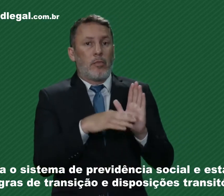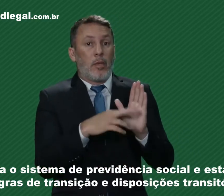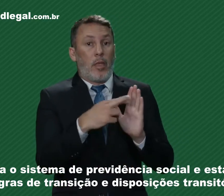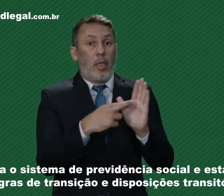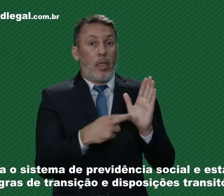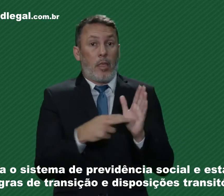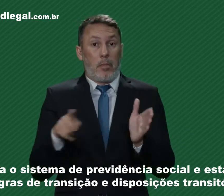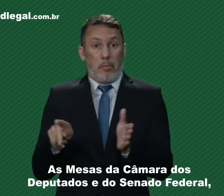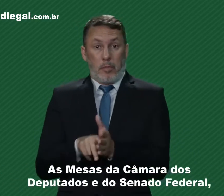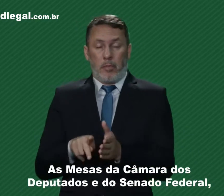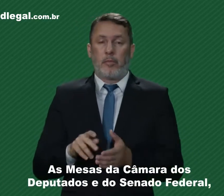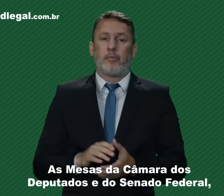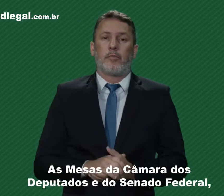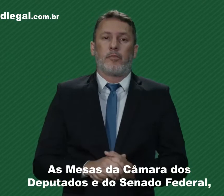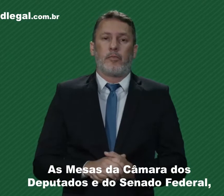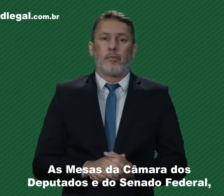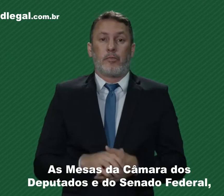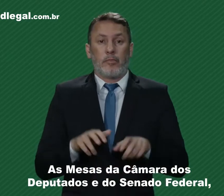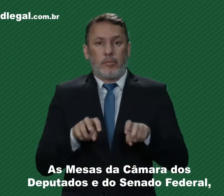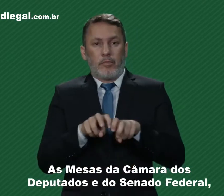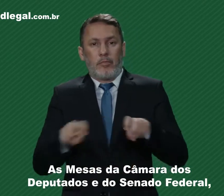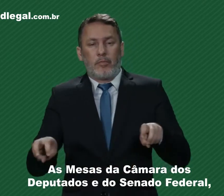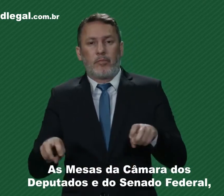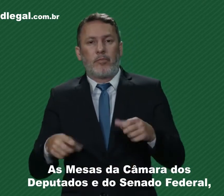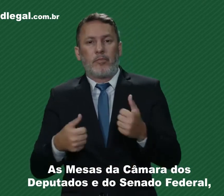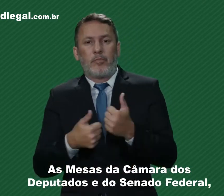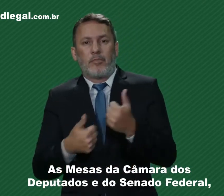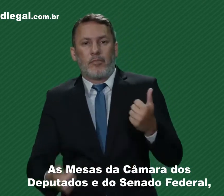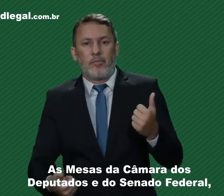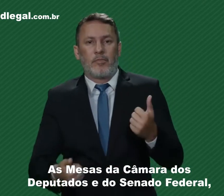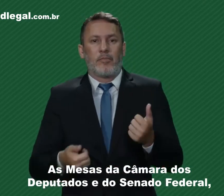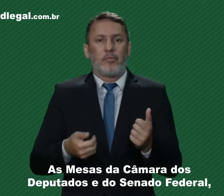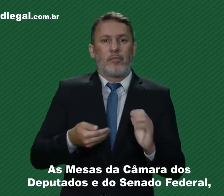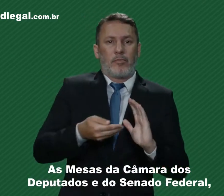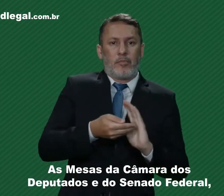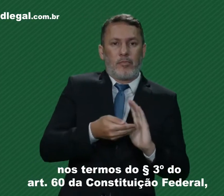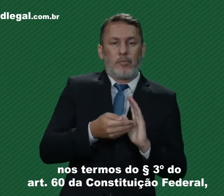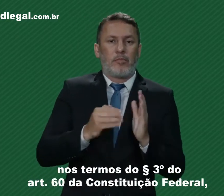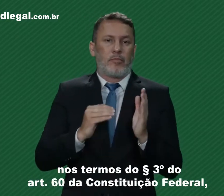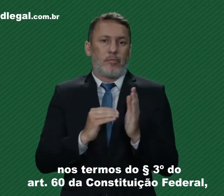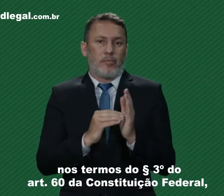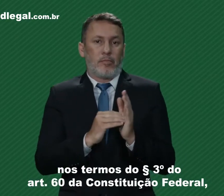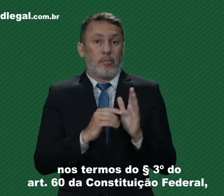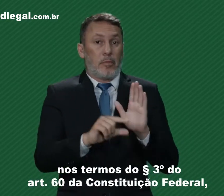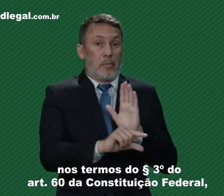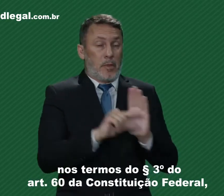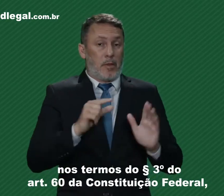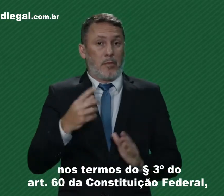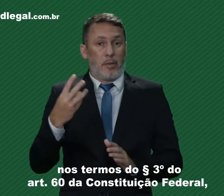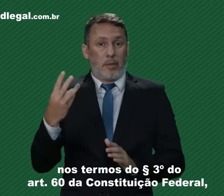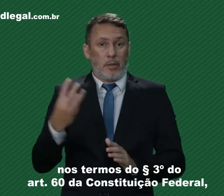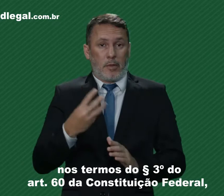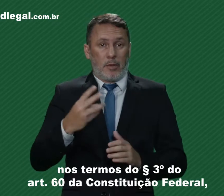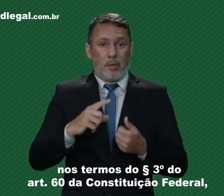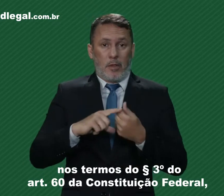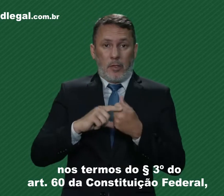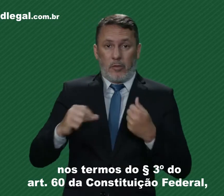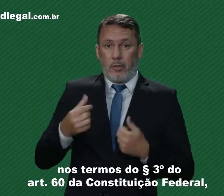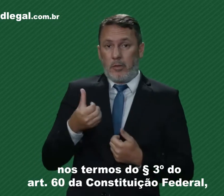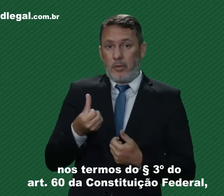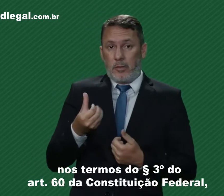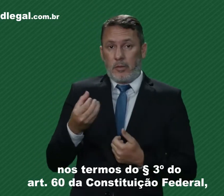disposições transitórias. As mesas da Câmara dos Deputados e do Senado Federal, nos termos do parágrafo 3º do